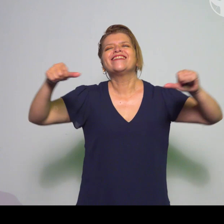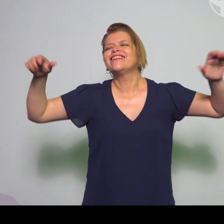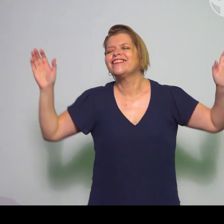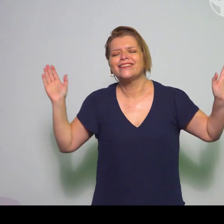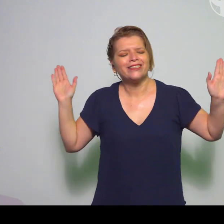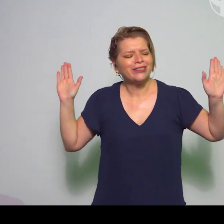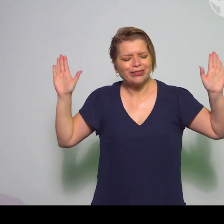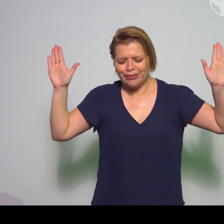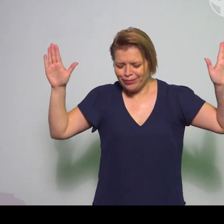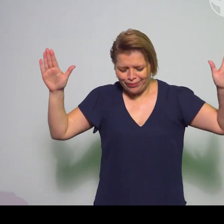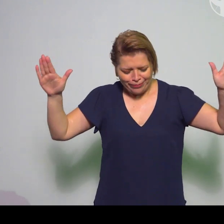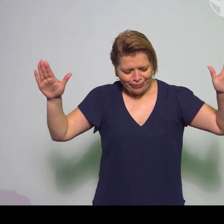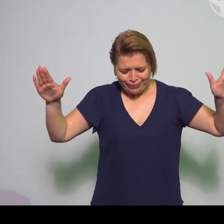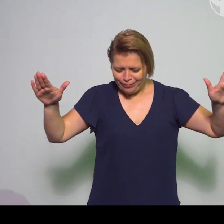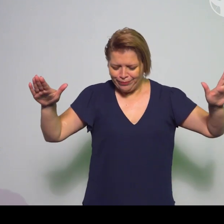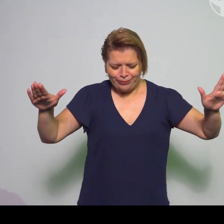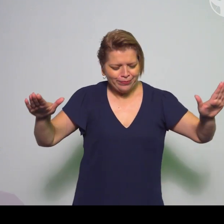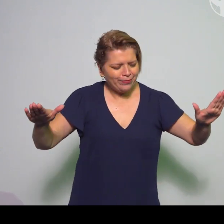te adoraré.